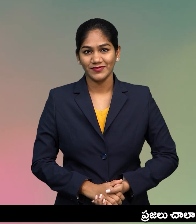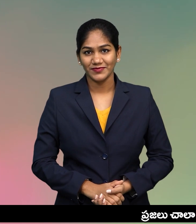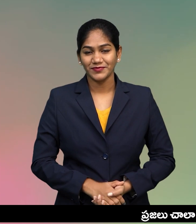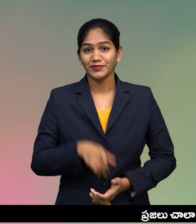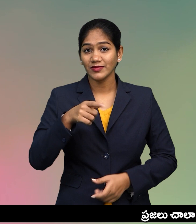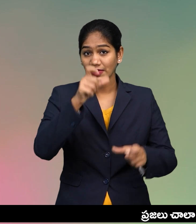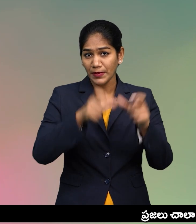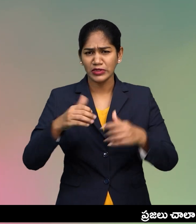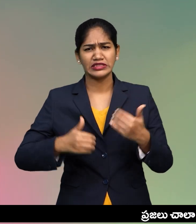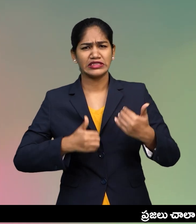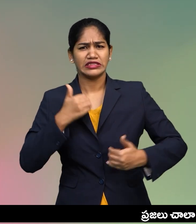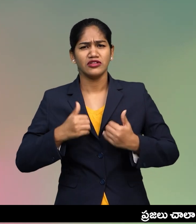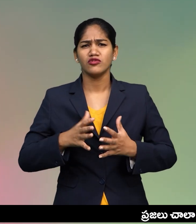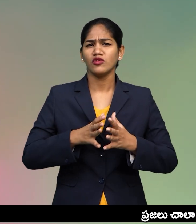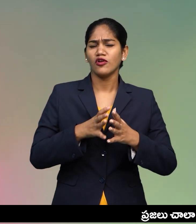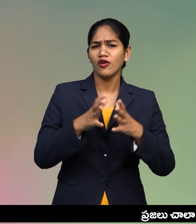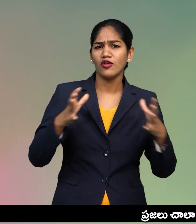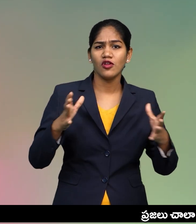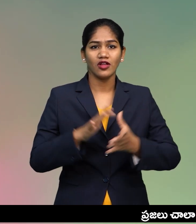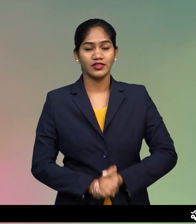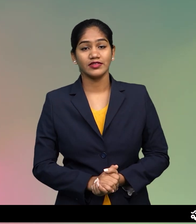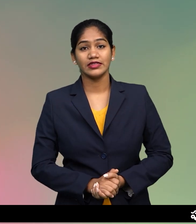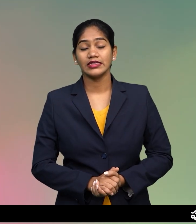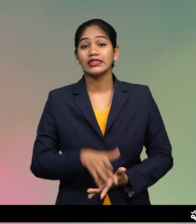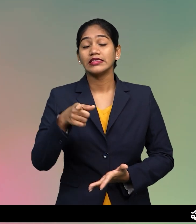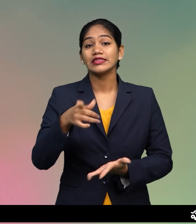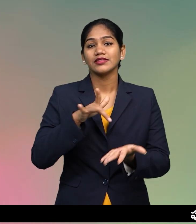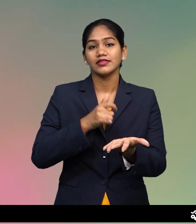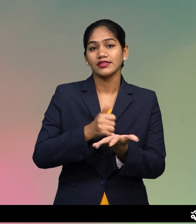ప్రజలు చాలా తీవ్ర ఇబ్బందులు పడుతున్నారు. పూర్వం కూడా తమ